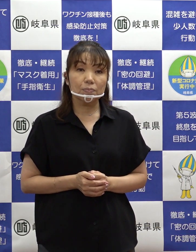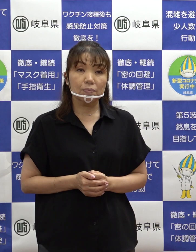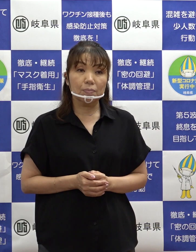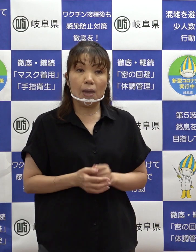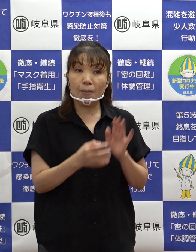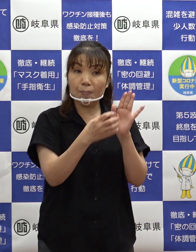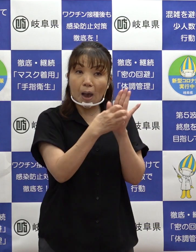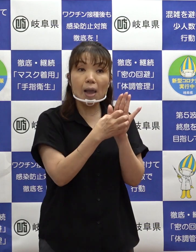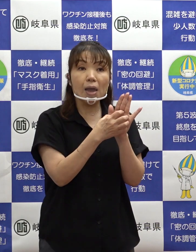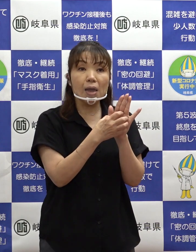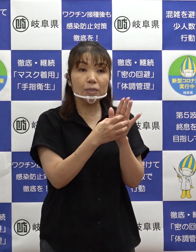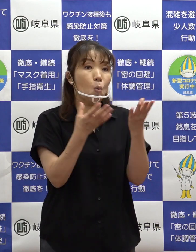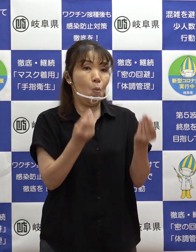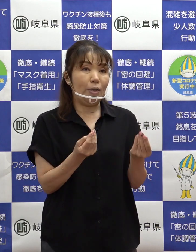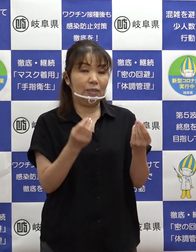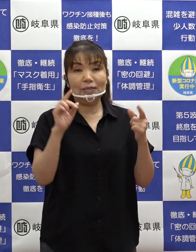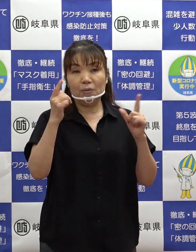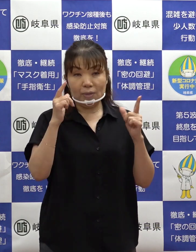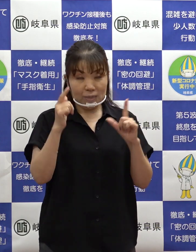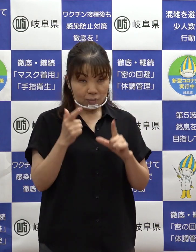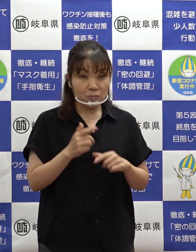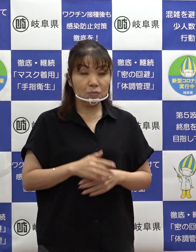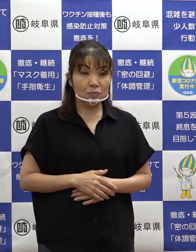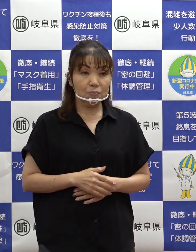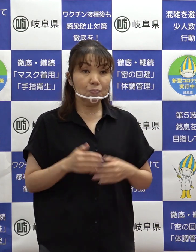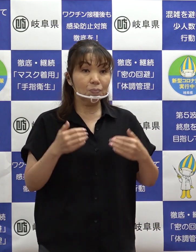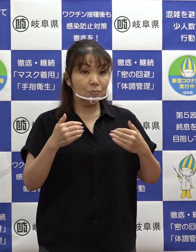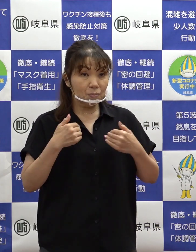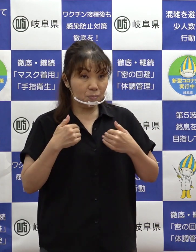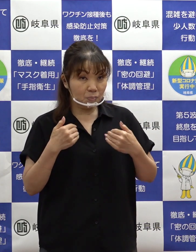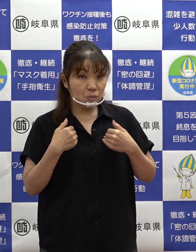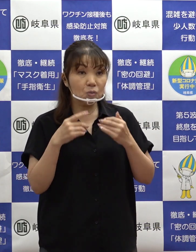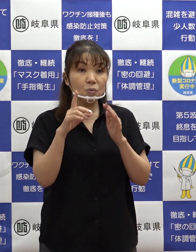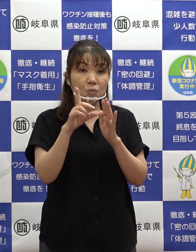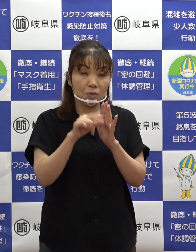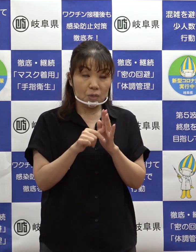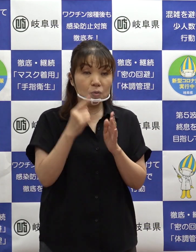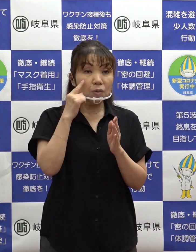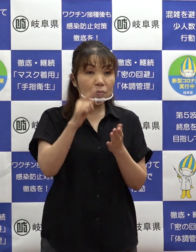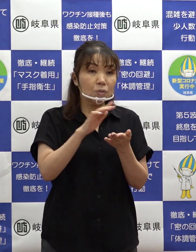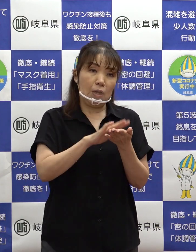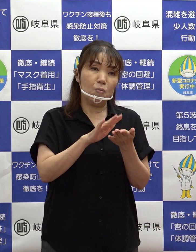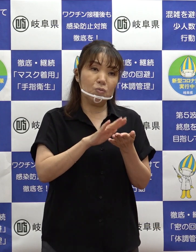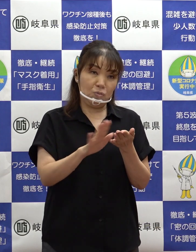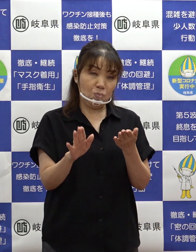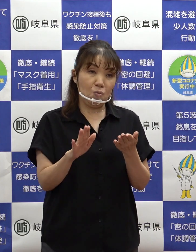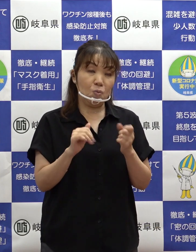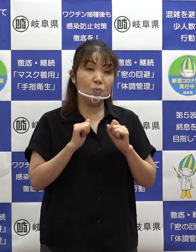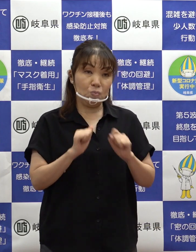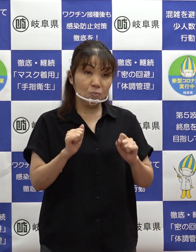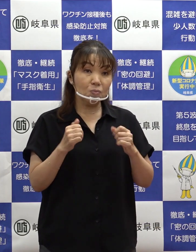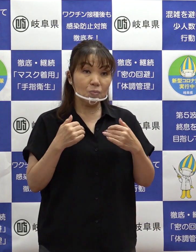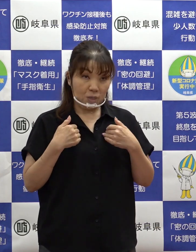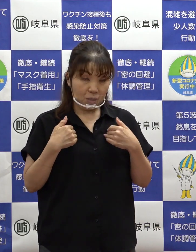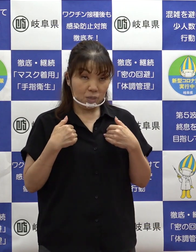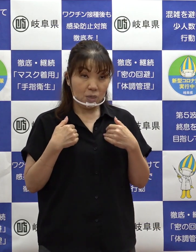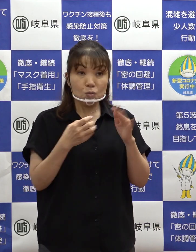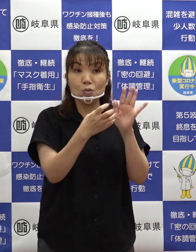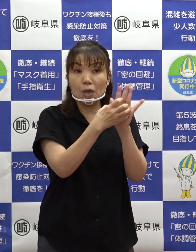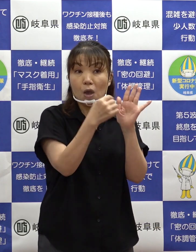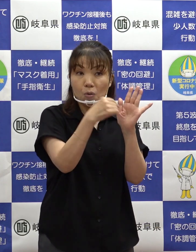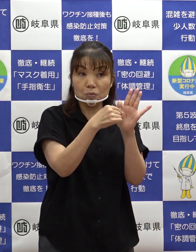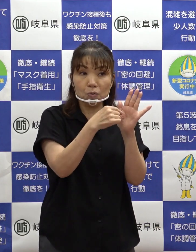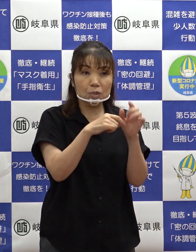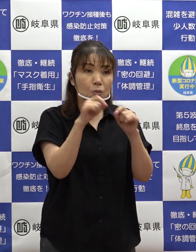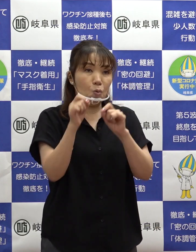貼ったらそれっきりということではありませんので、必要なタイミングで見直すこともあるでしょうし、それからステッカーを貼る段階で